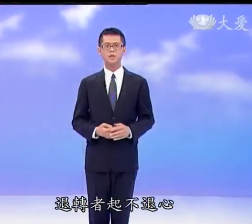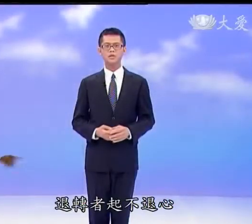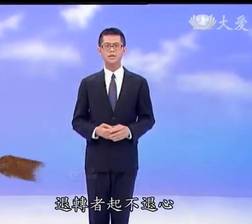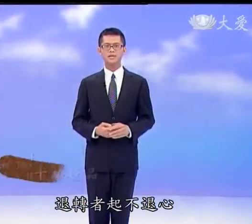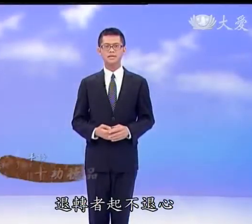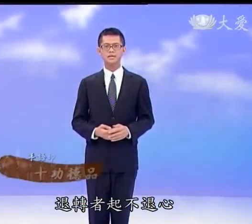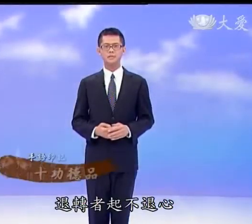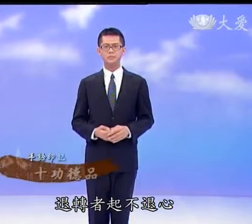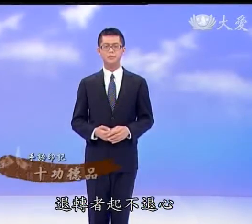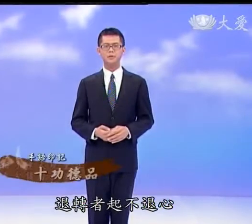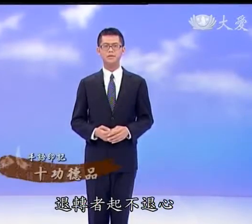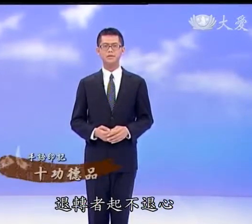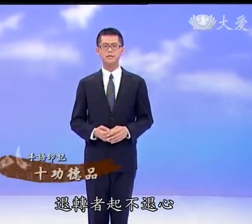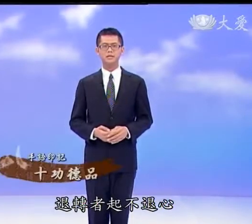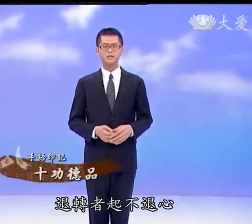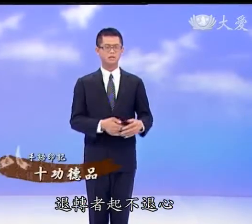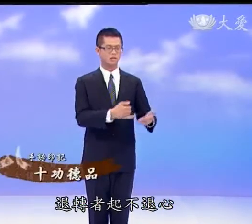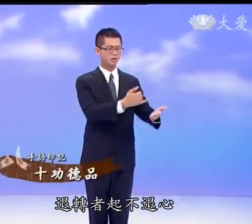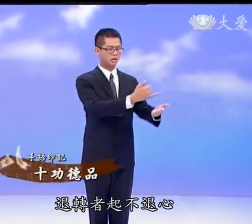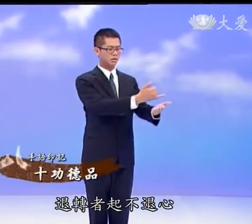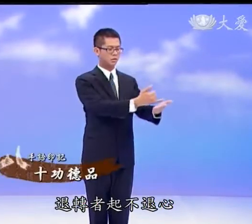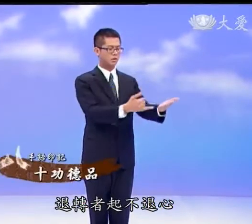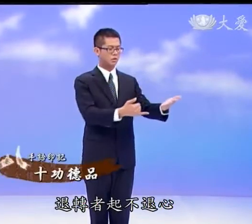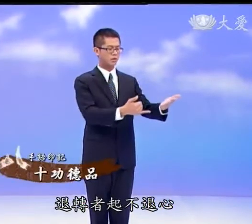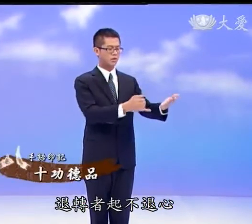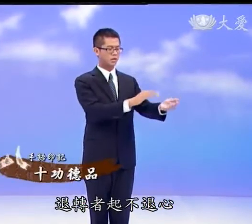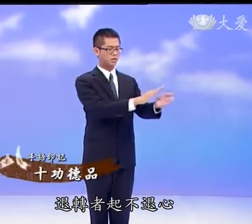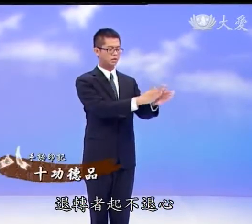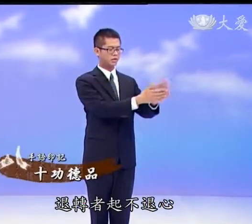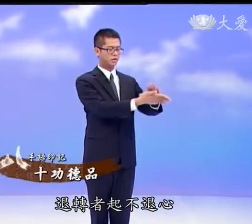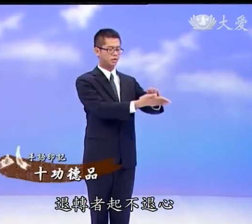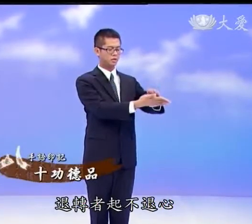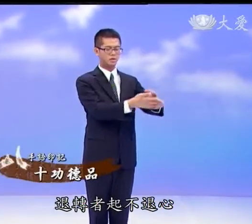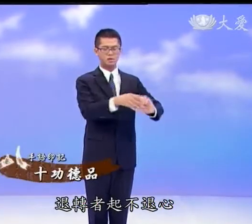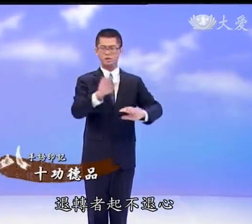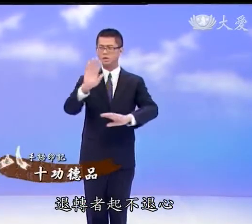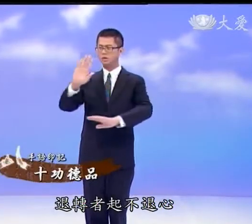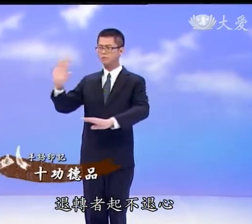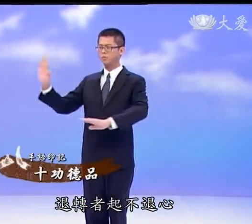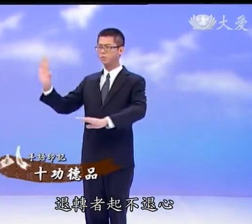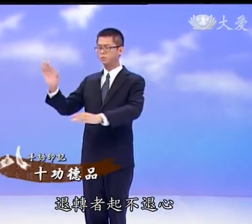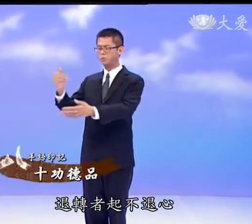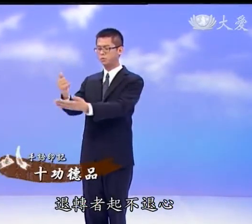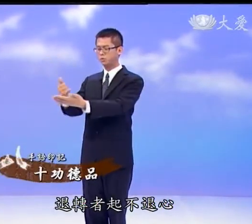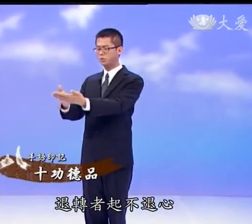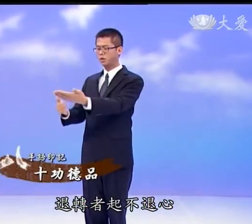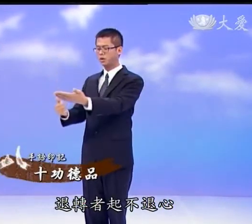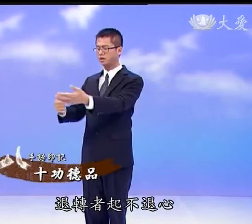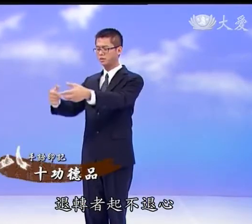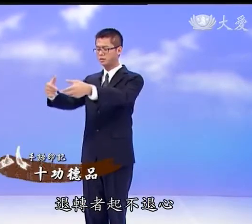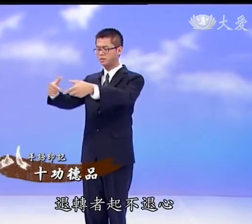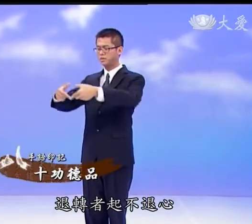退转者起不退心，退转者起不退